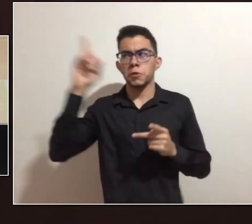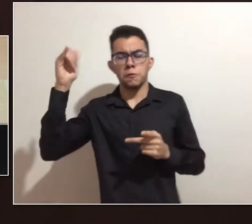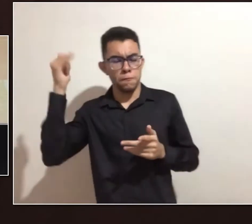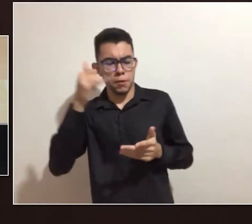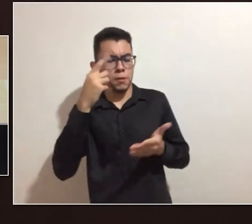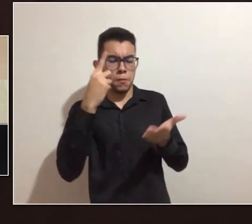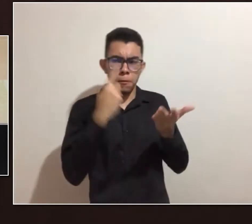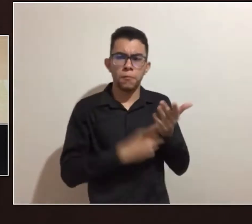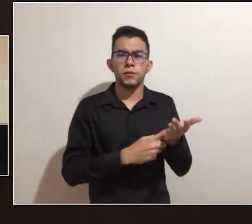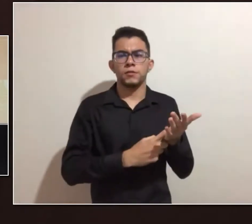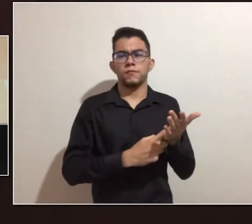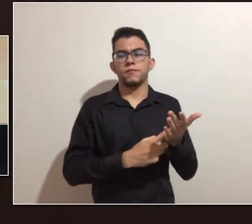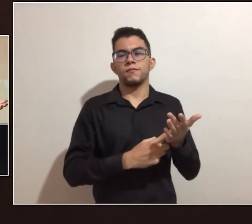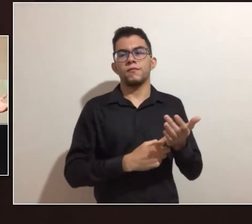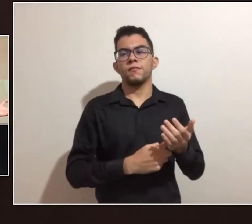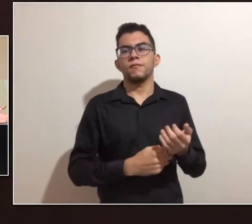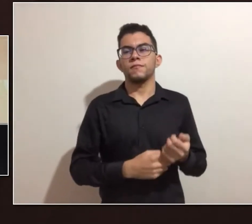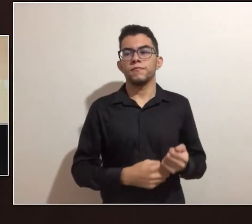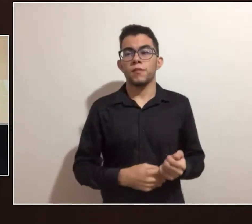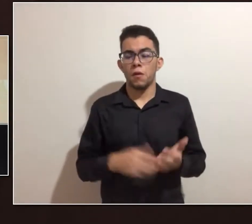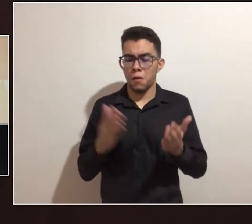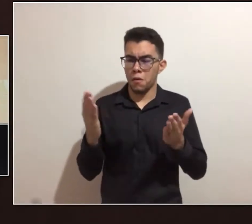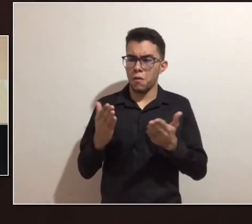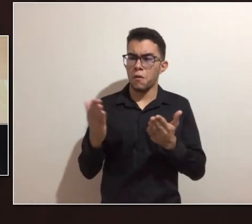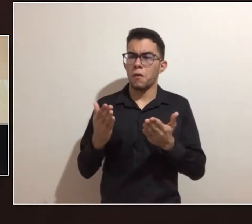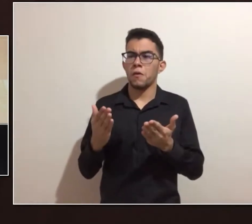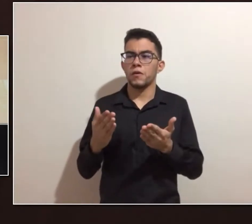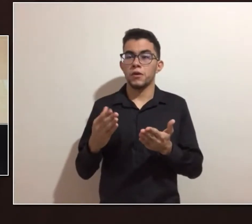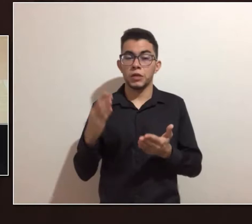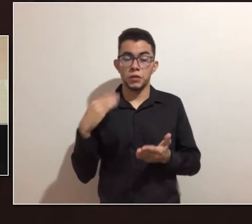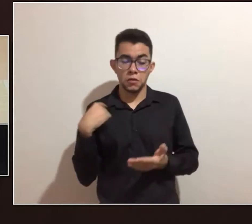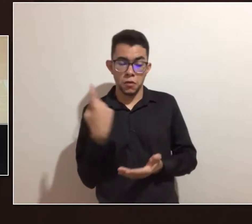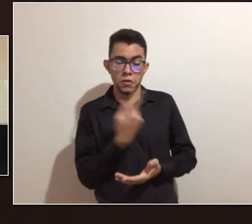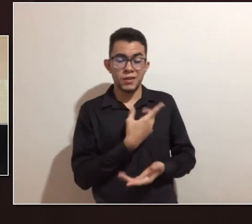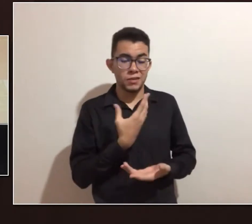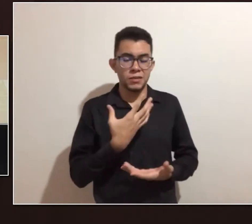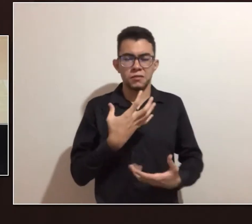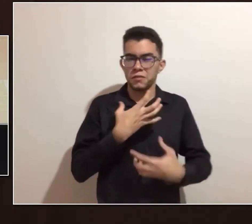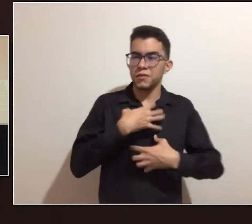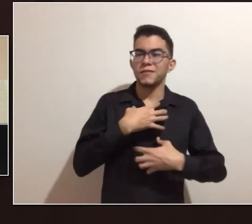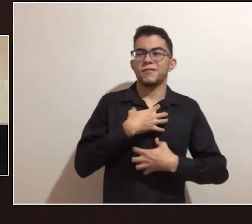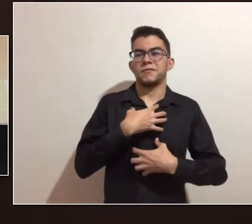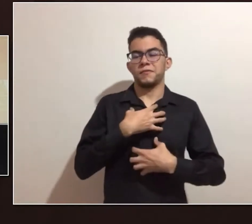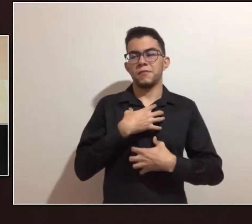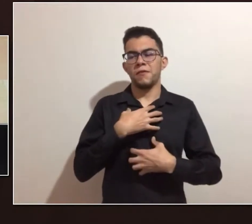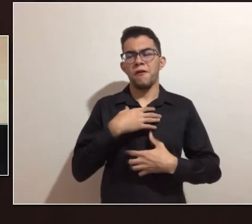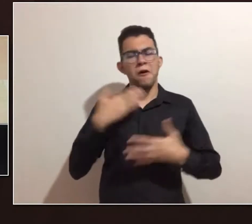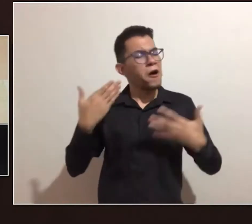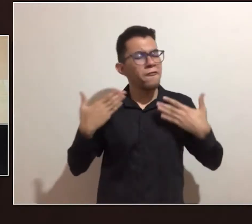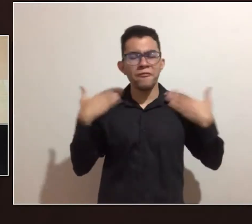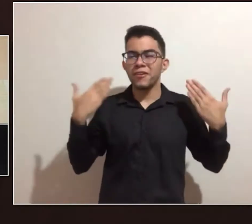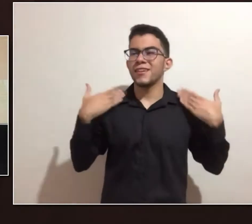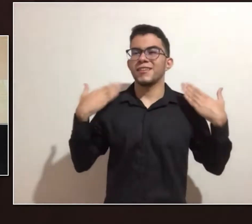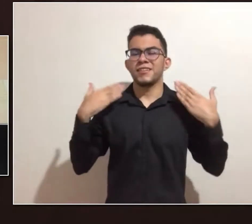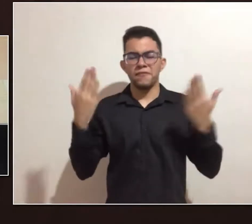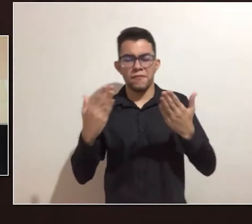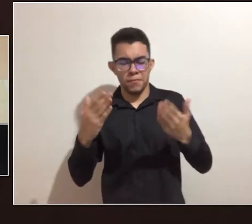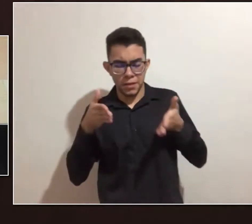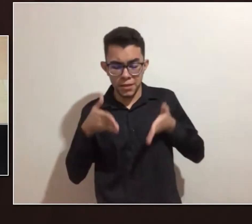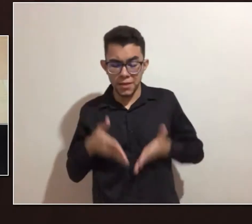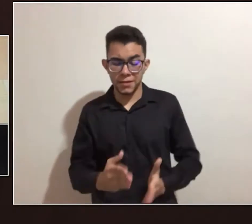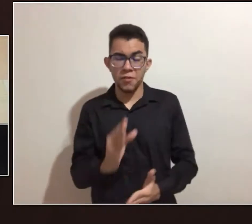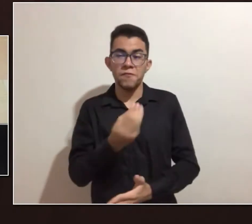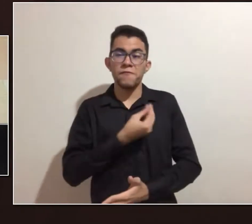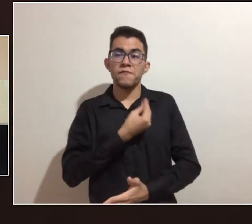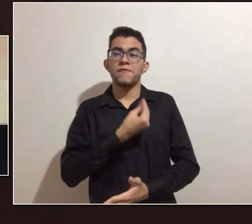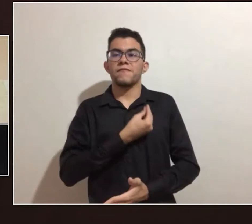é isso que está acontecendo nos nossos dias, irmãos. Eu estou muito contente por estar vivendo nesta época, né? Então